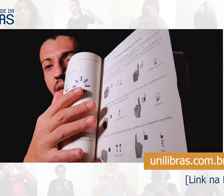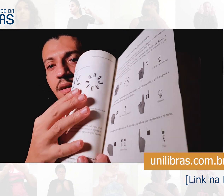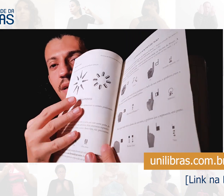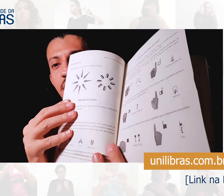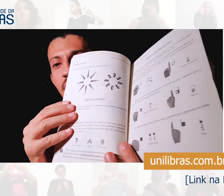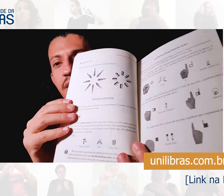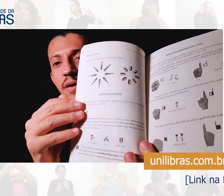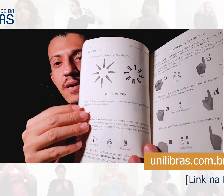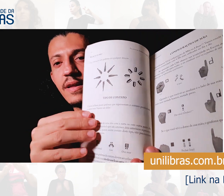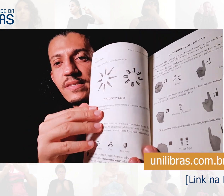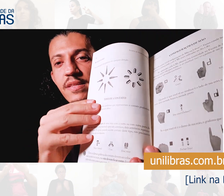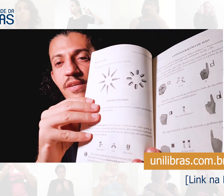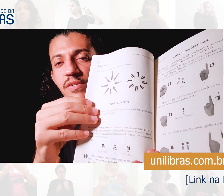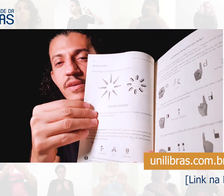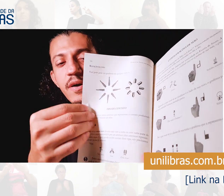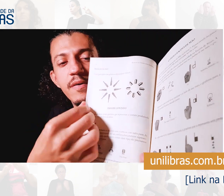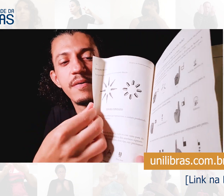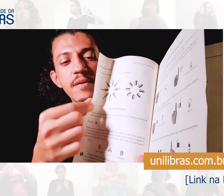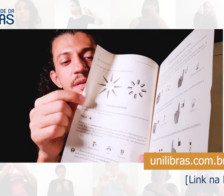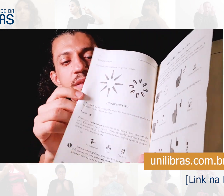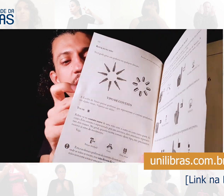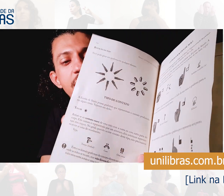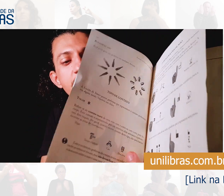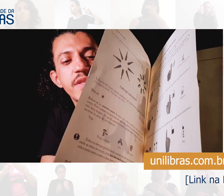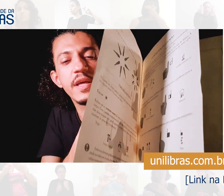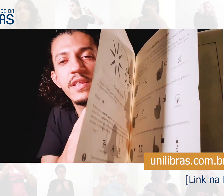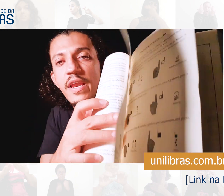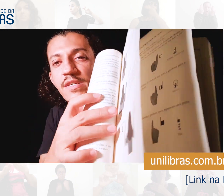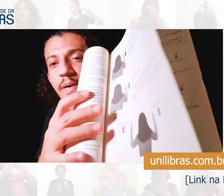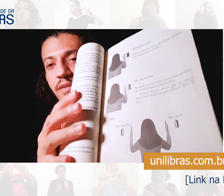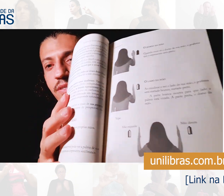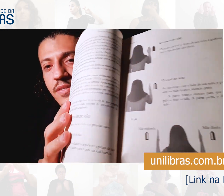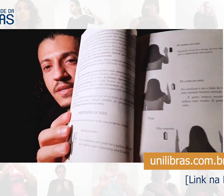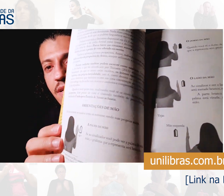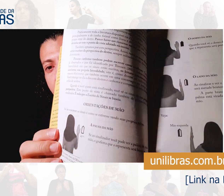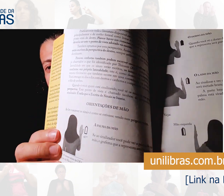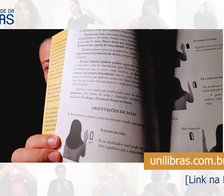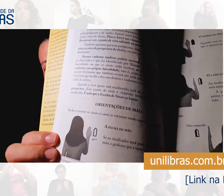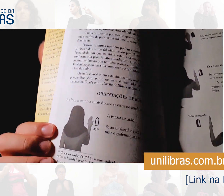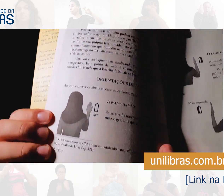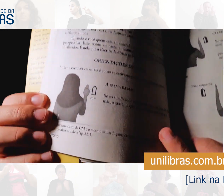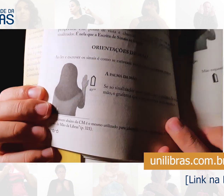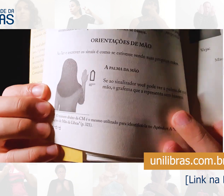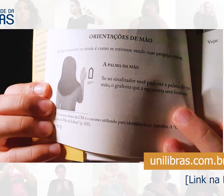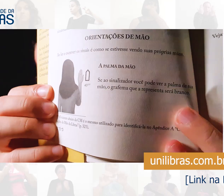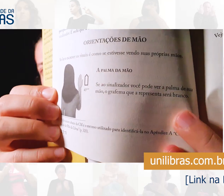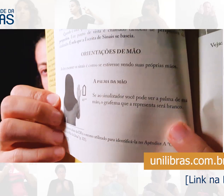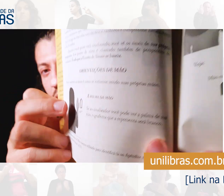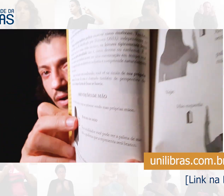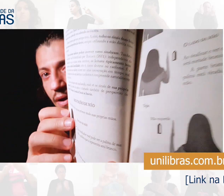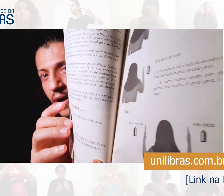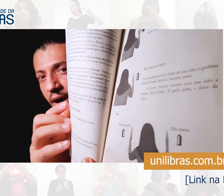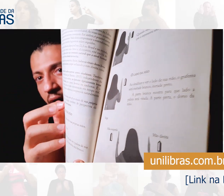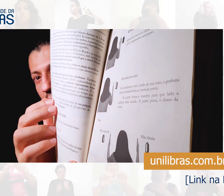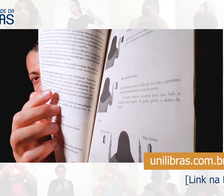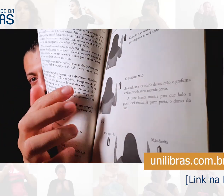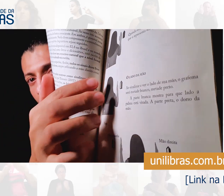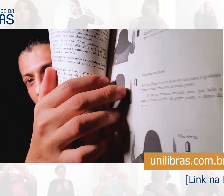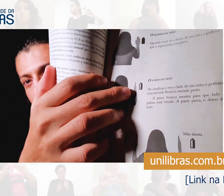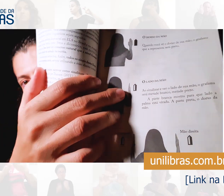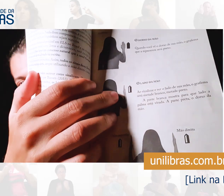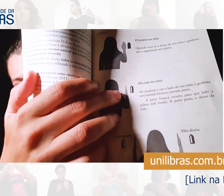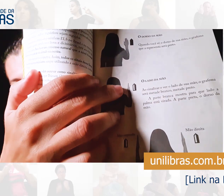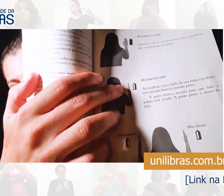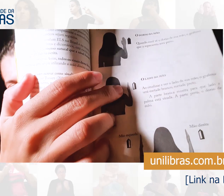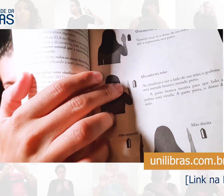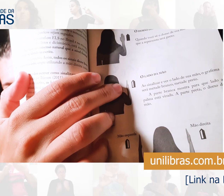antes. Aqui, ó, nesse trechinho aqui, ó. Vou ter aqui 3 páginas. Aqui, ó. É o que ela explicou aqui, ó. A mão,